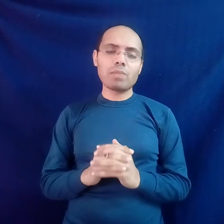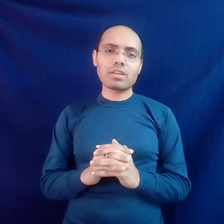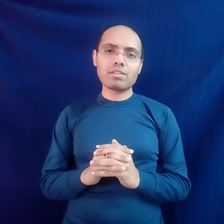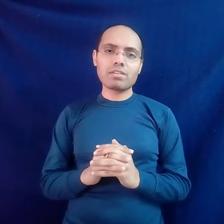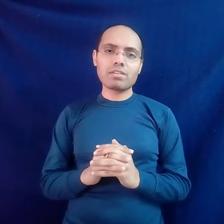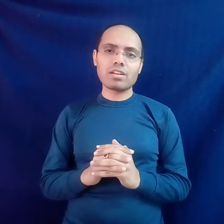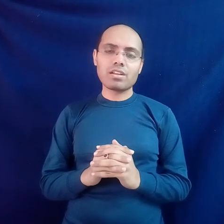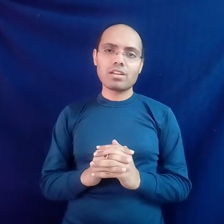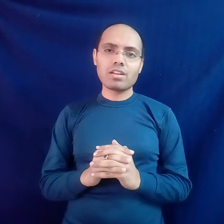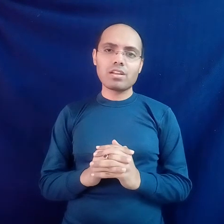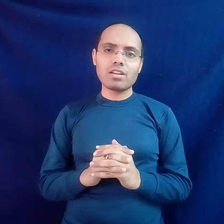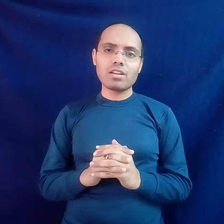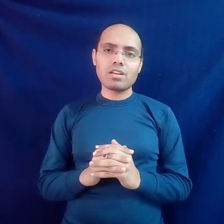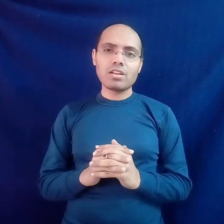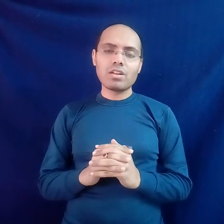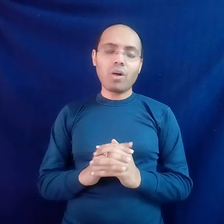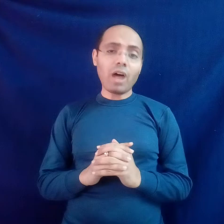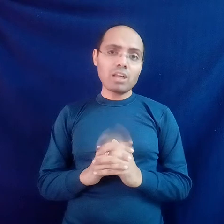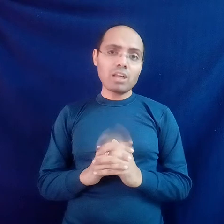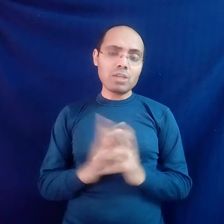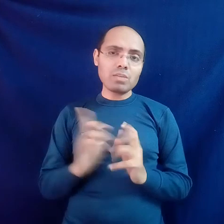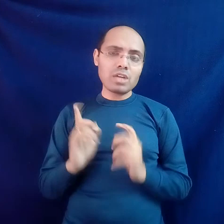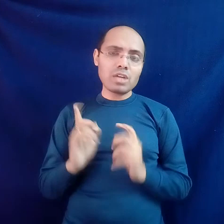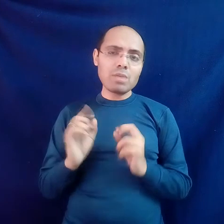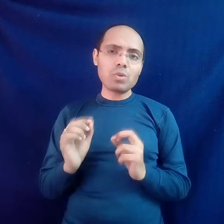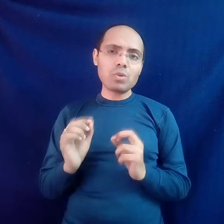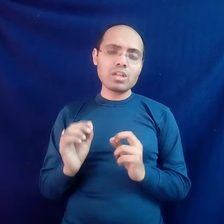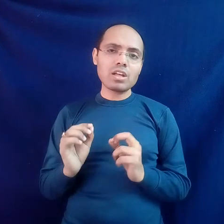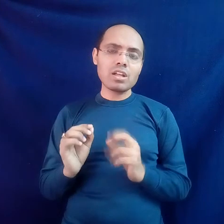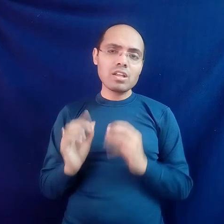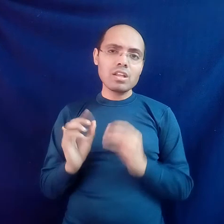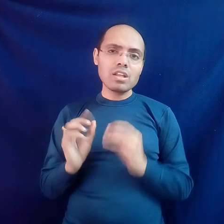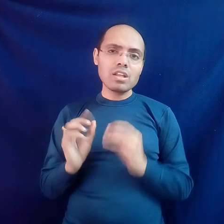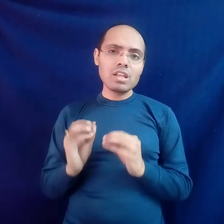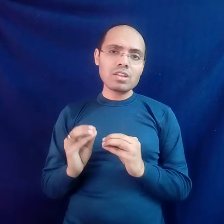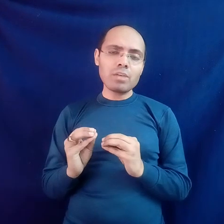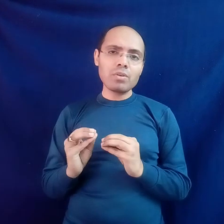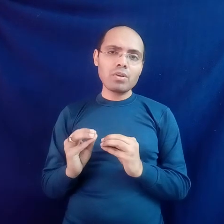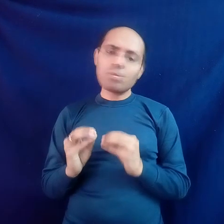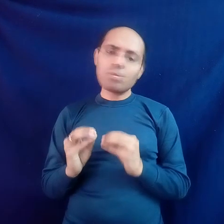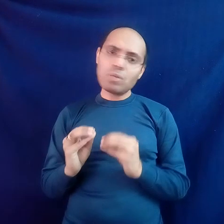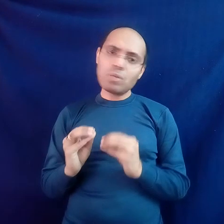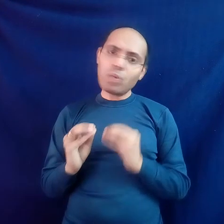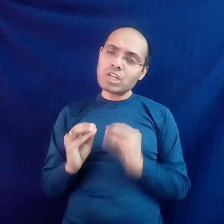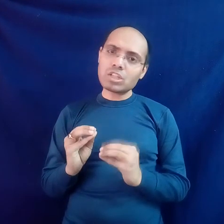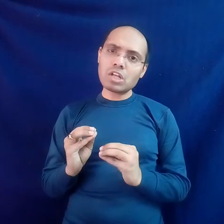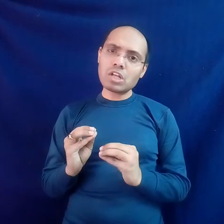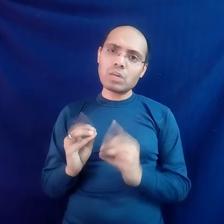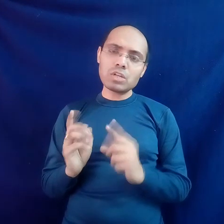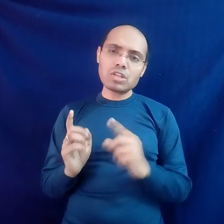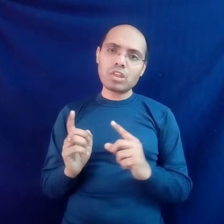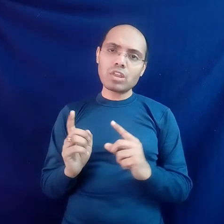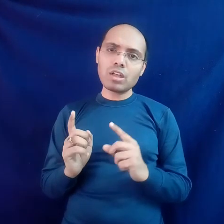बात कर रहे हैं। और आत्मा जब डी में होती है तब भी वो वही शक्तिशाली होती है